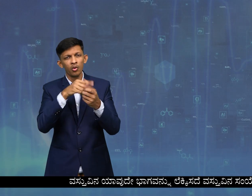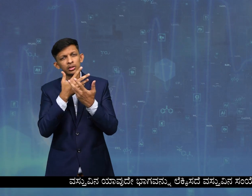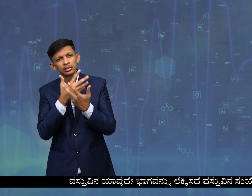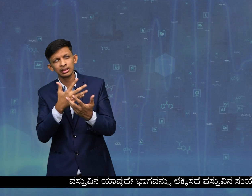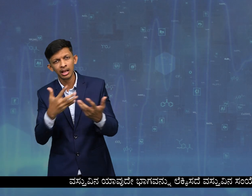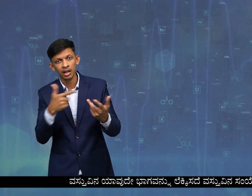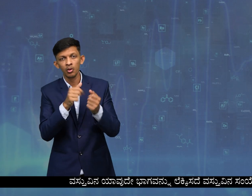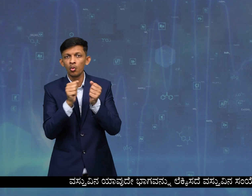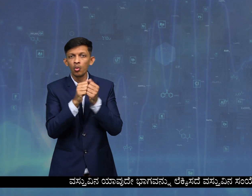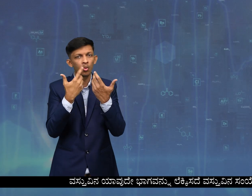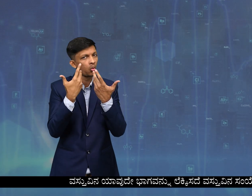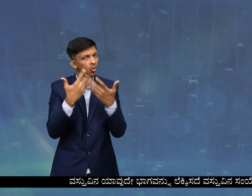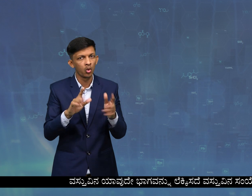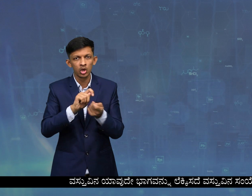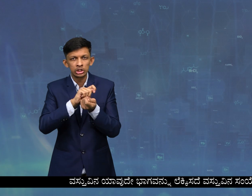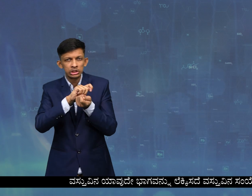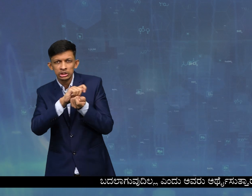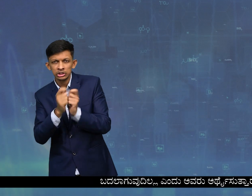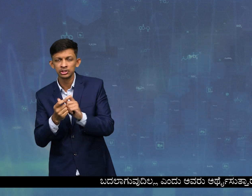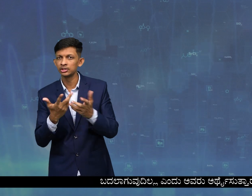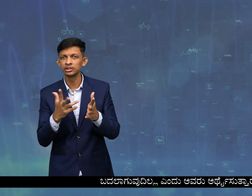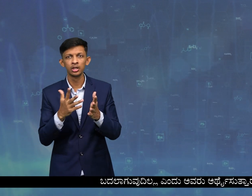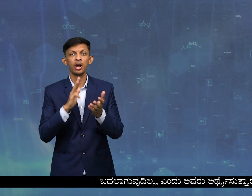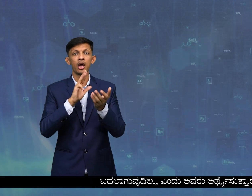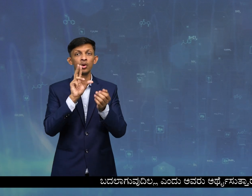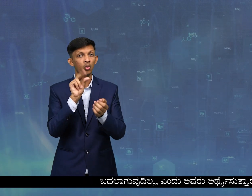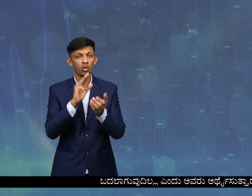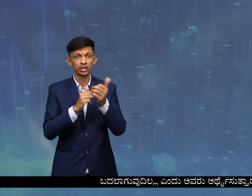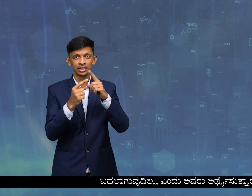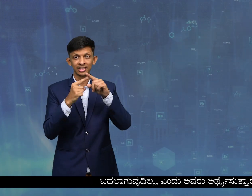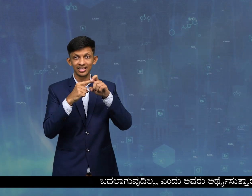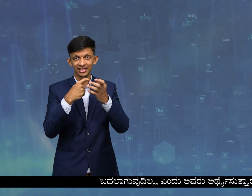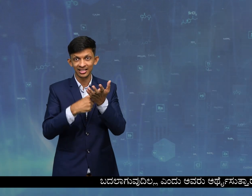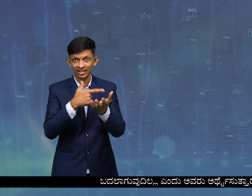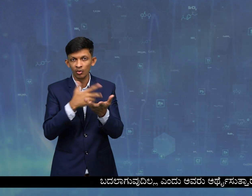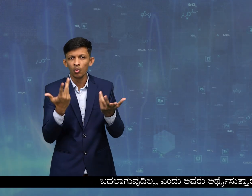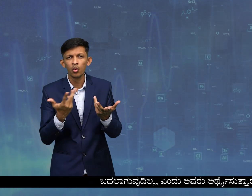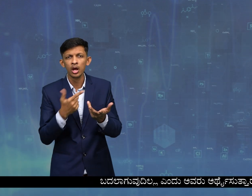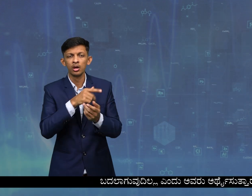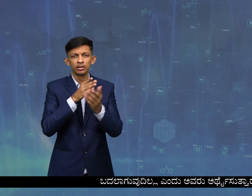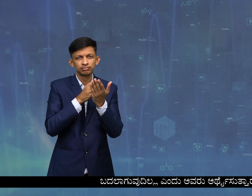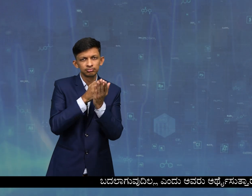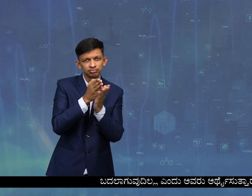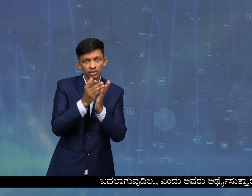ಲೆಕ್ಕಿಸದ ವಸ್ತುವಿನ ಸಂಯೋಜನೆಯು ಬದಲಾಗುವುದಿಲ್ಲ ಎಂದು ಅವರು ಅರ್ಥೈಸುತ್ತಾರೆ.